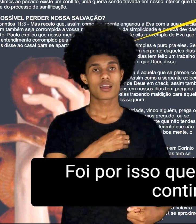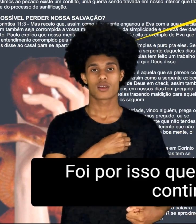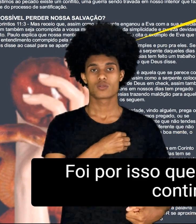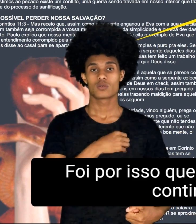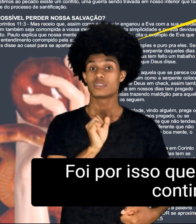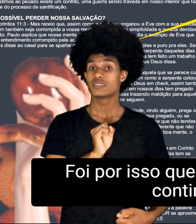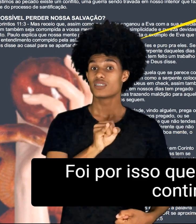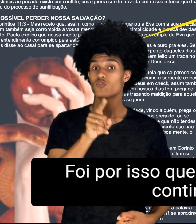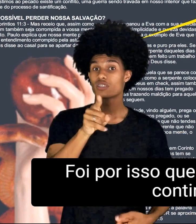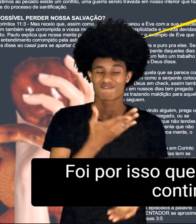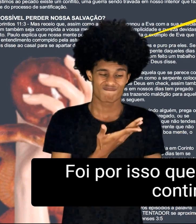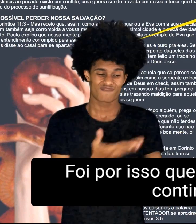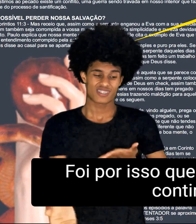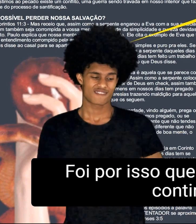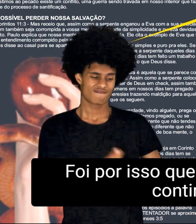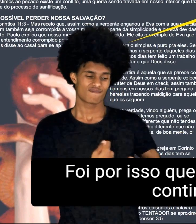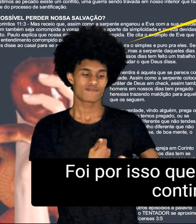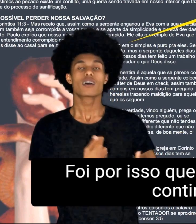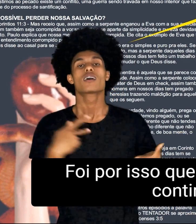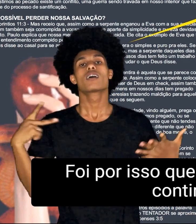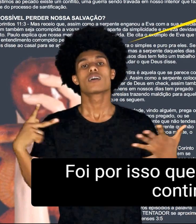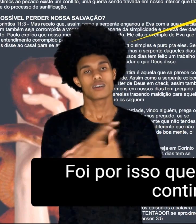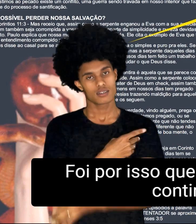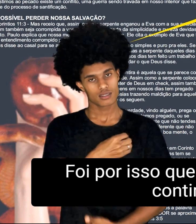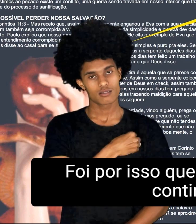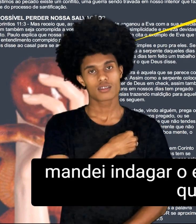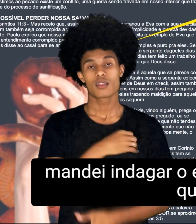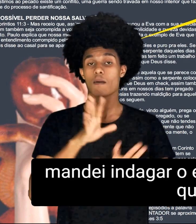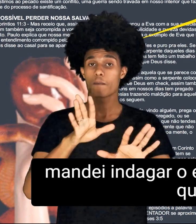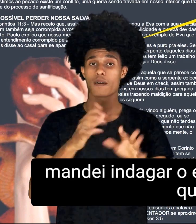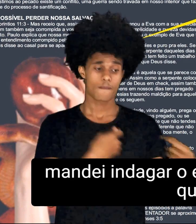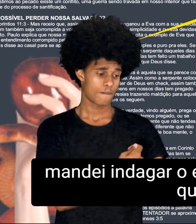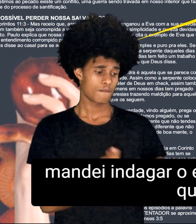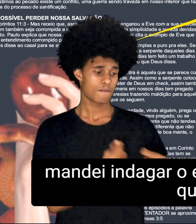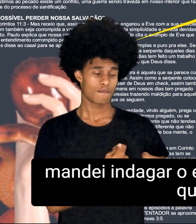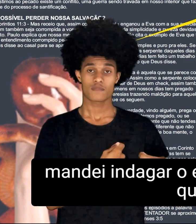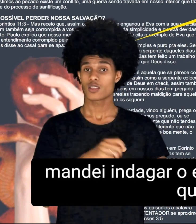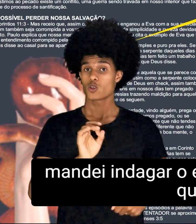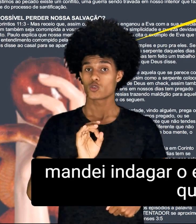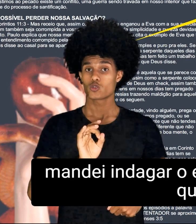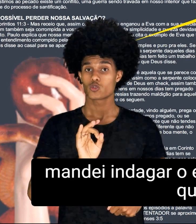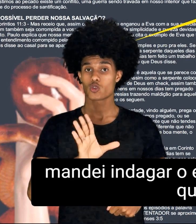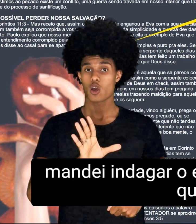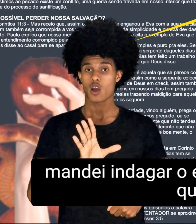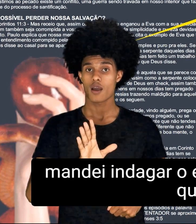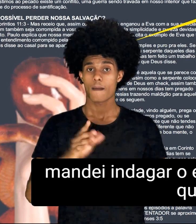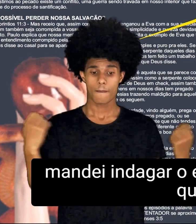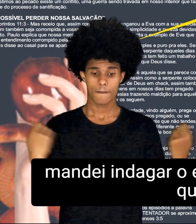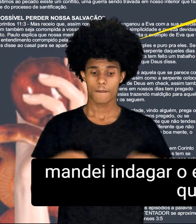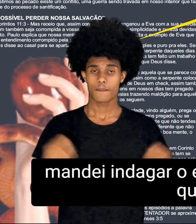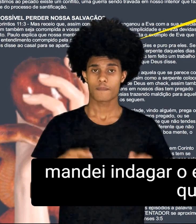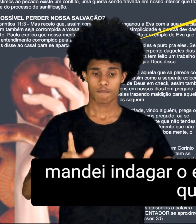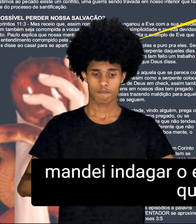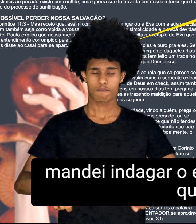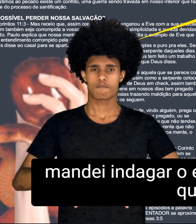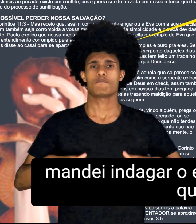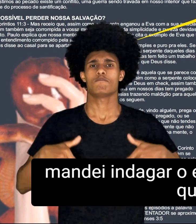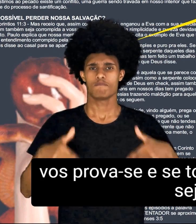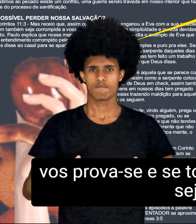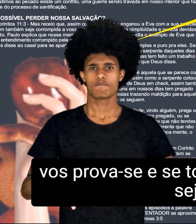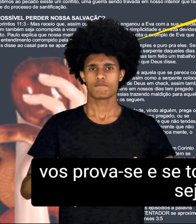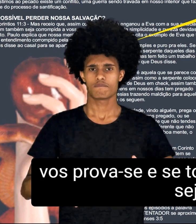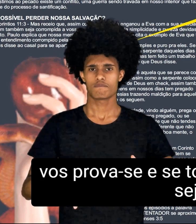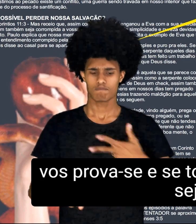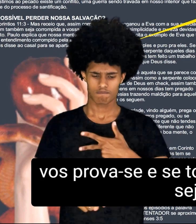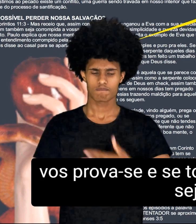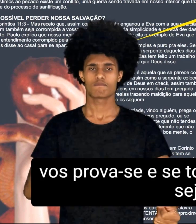isso que, já não me sendo possível continuar esperando, mandei indagar o estado da vossa fé, temendo que o tentador